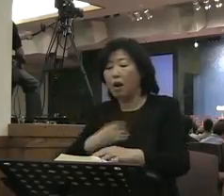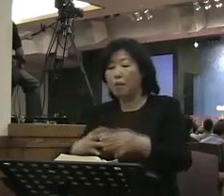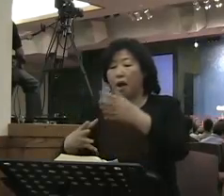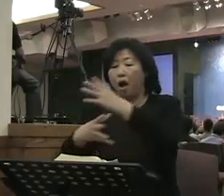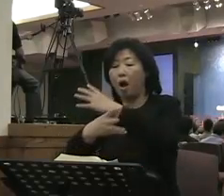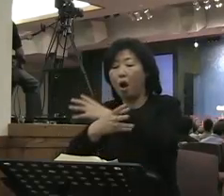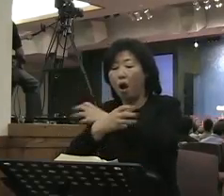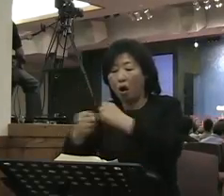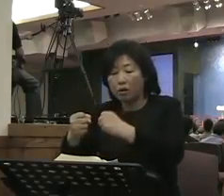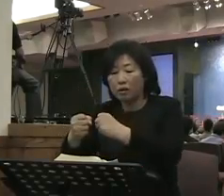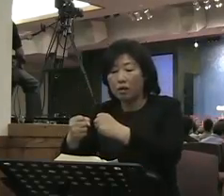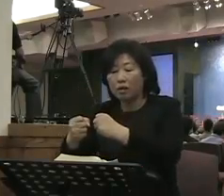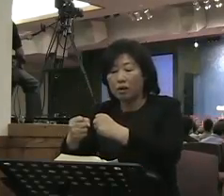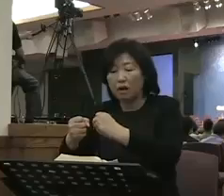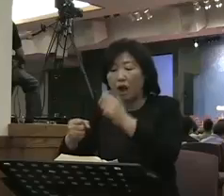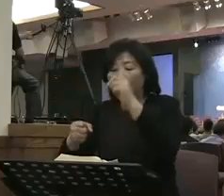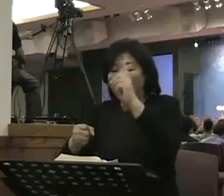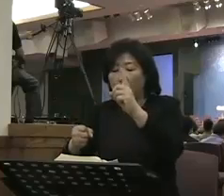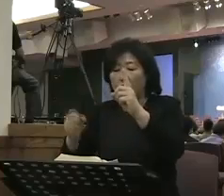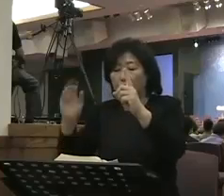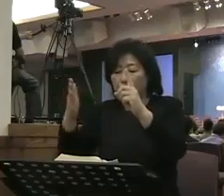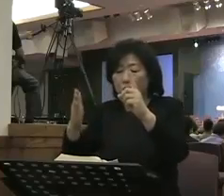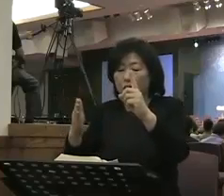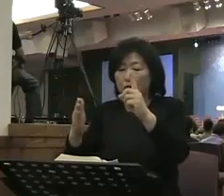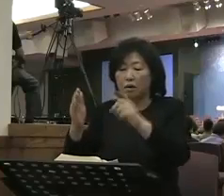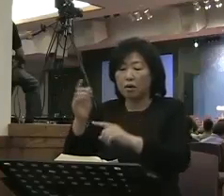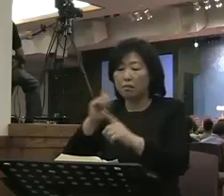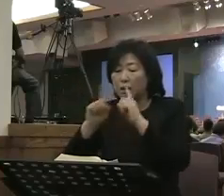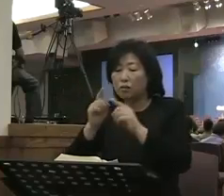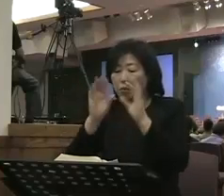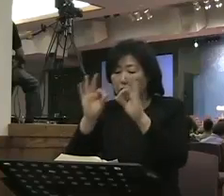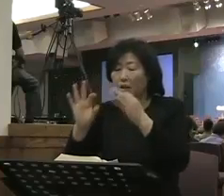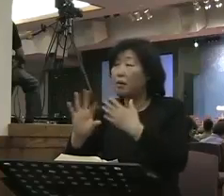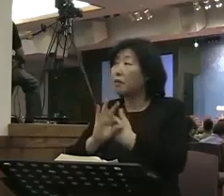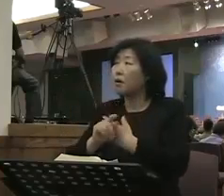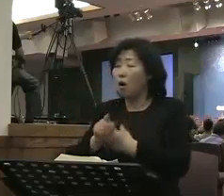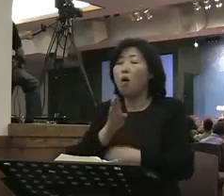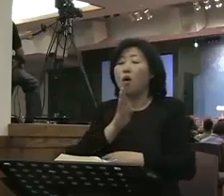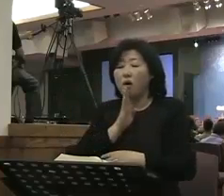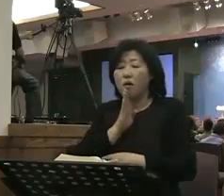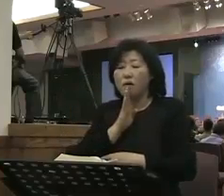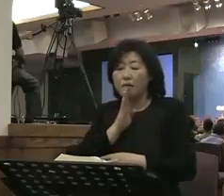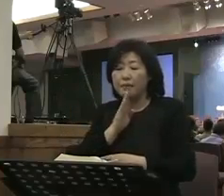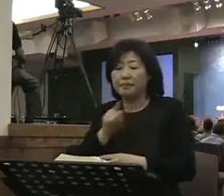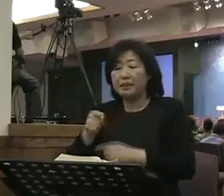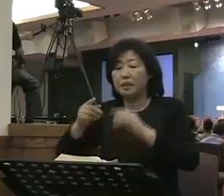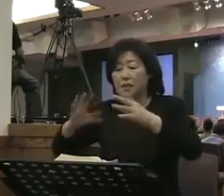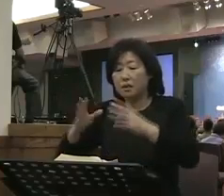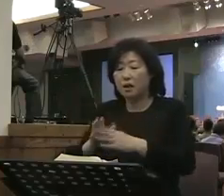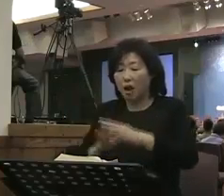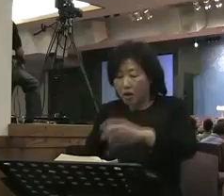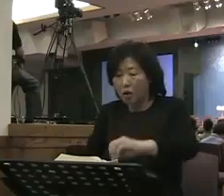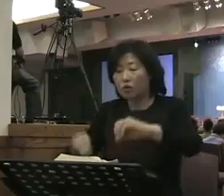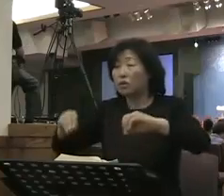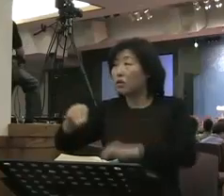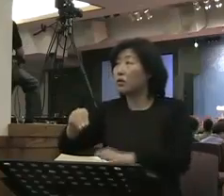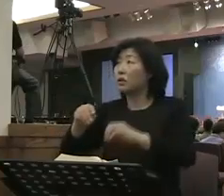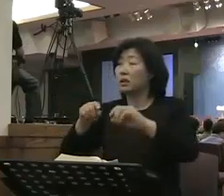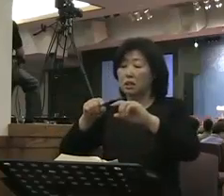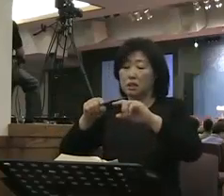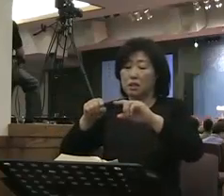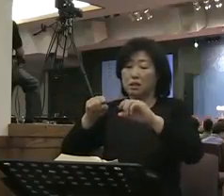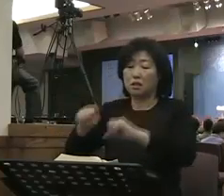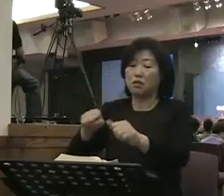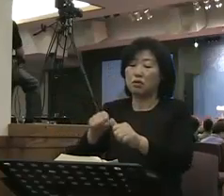그 은혜의 언약과 하나가 되는 말씀이라고 우리가 본다면 그렇구나, 이 세상을 역전시킬 수 있는